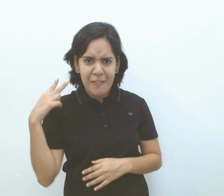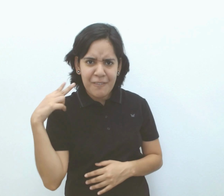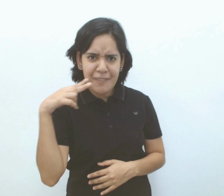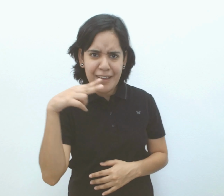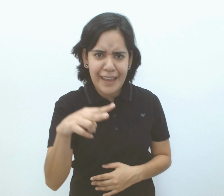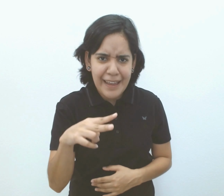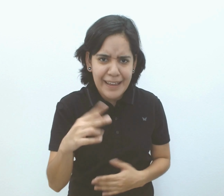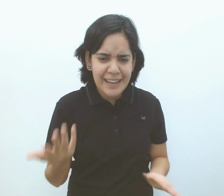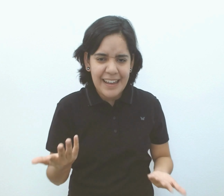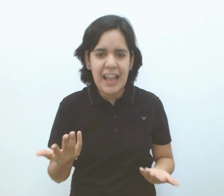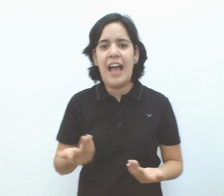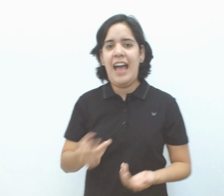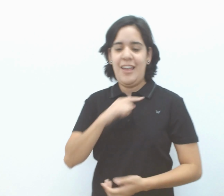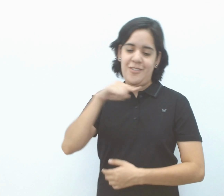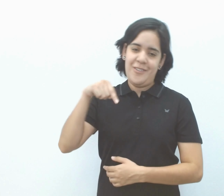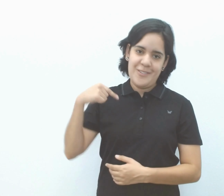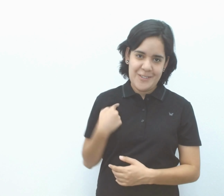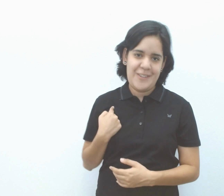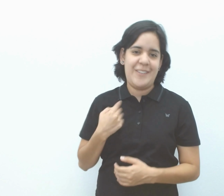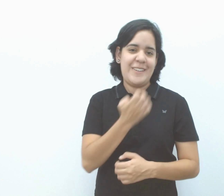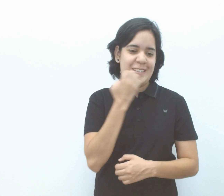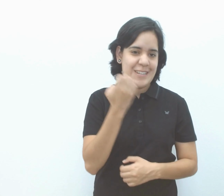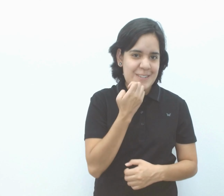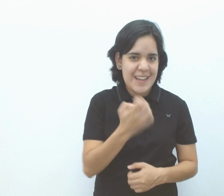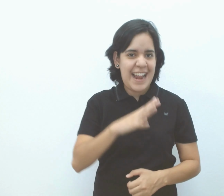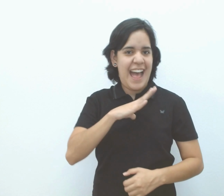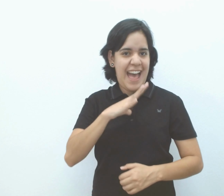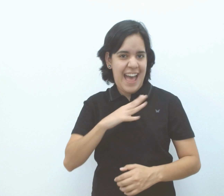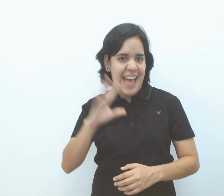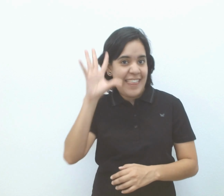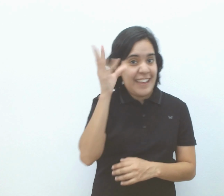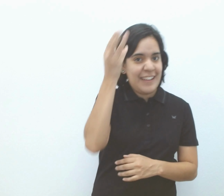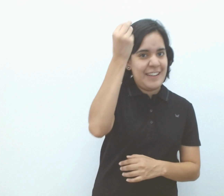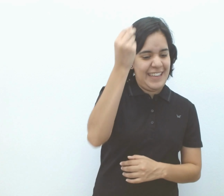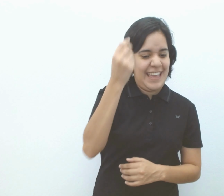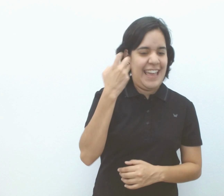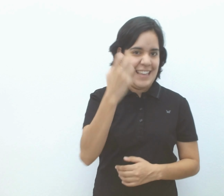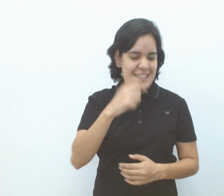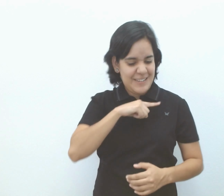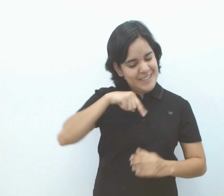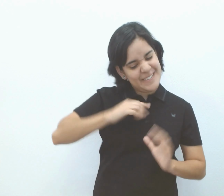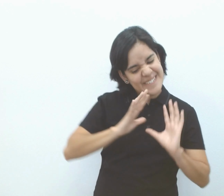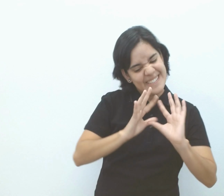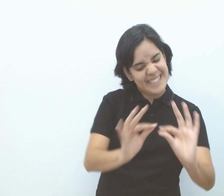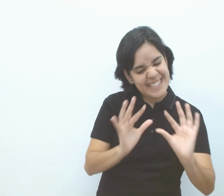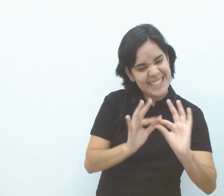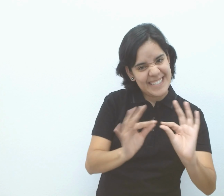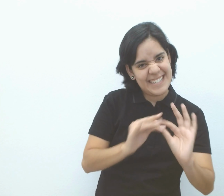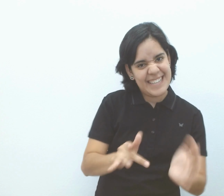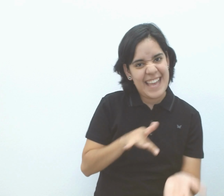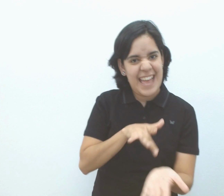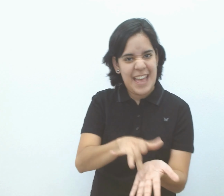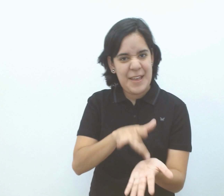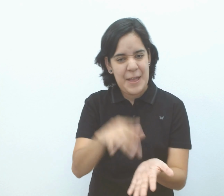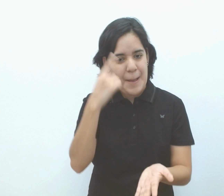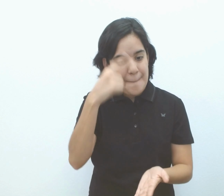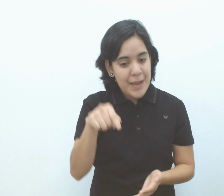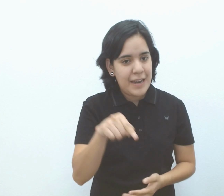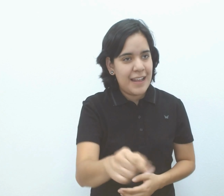viajaron y que se transportaron. Entonces, la primera cosa que quiero decir es el que los niños pequeños nos hablen de cosas que no